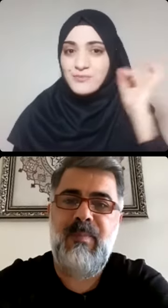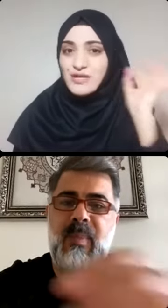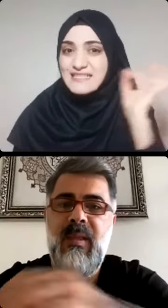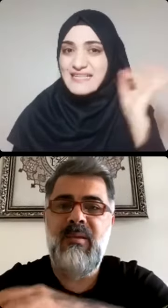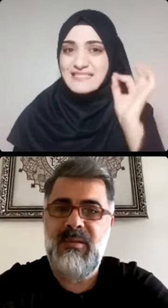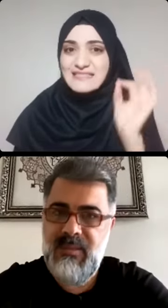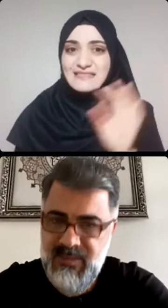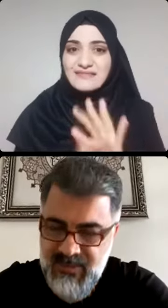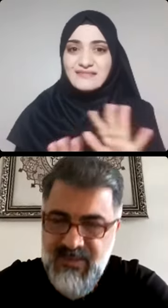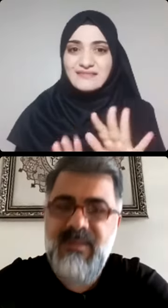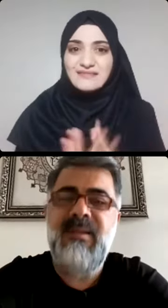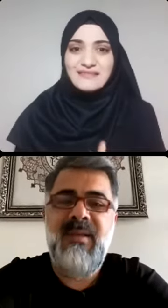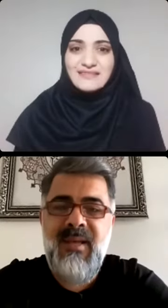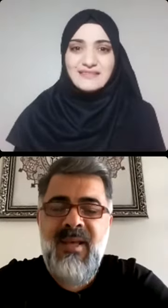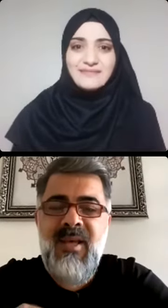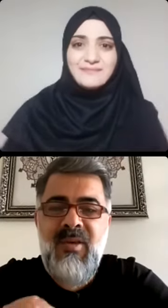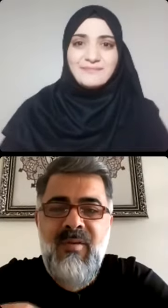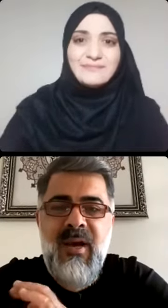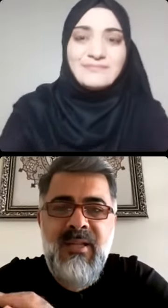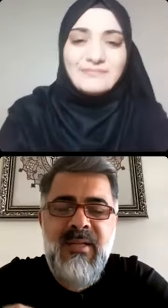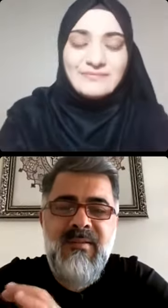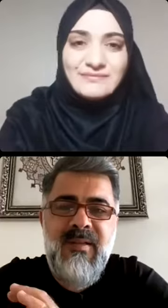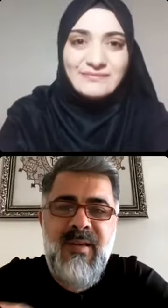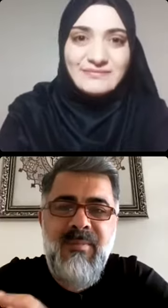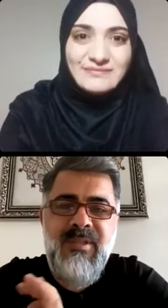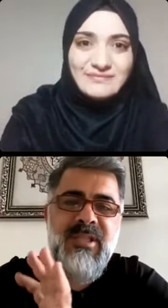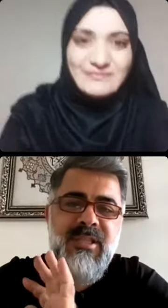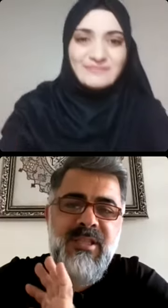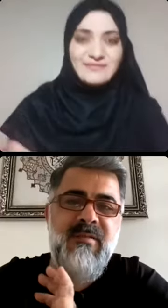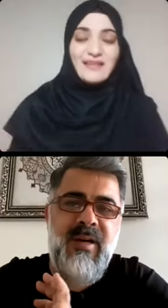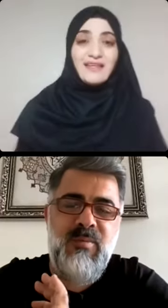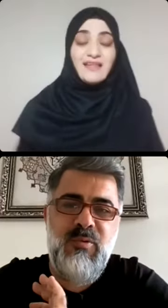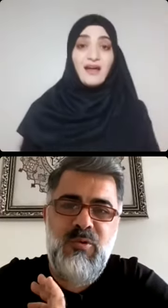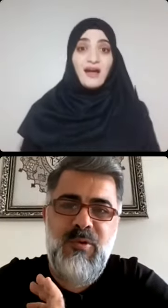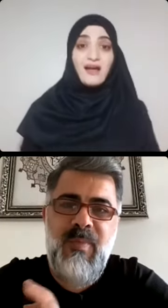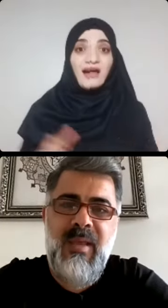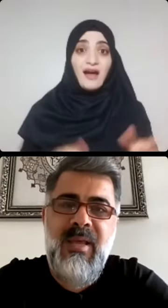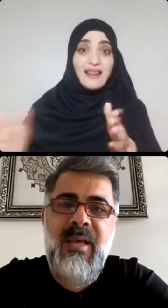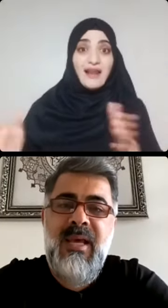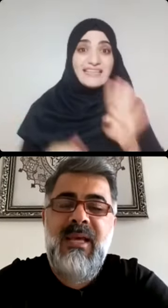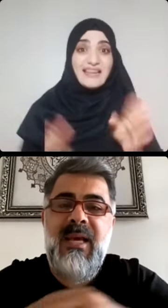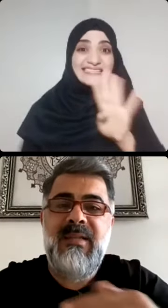Hocam şu an ses... Ve aralarında tam 40 yıl var buyurdu.